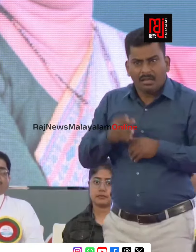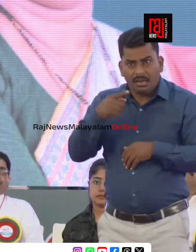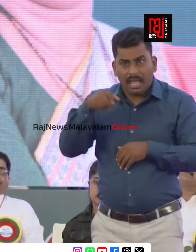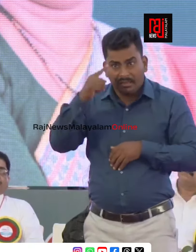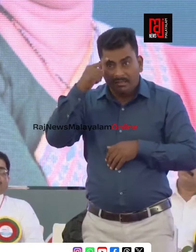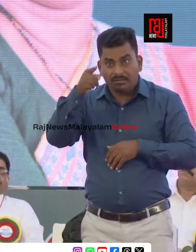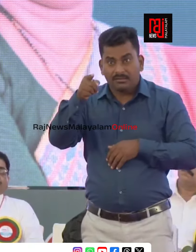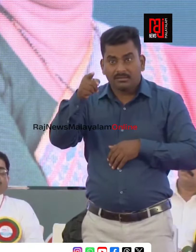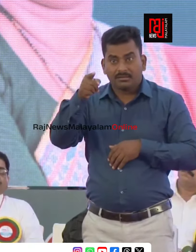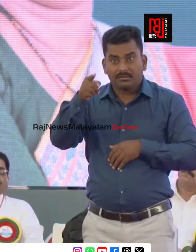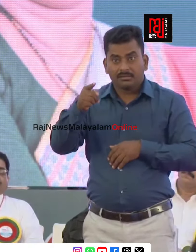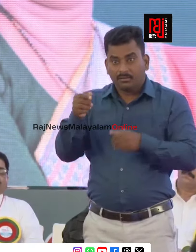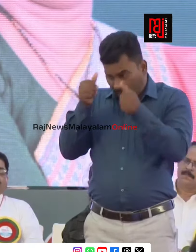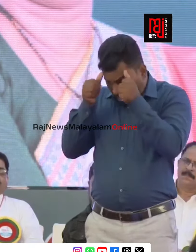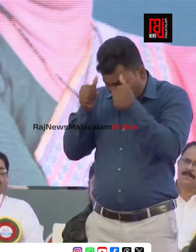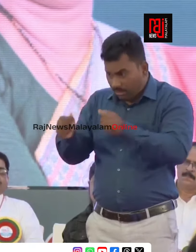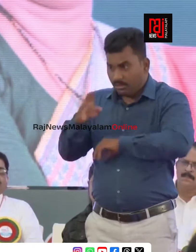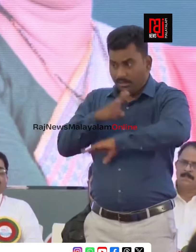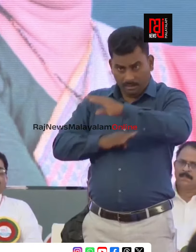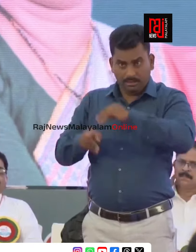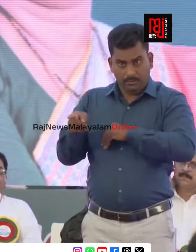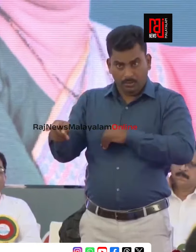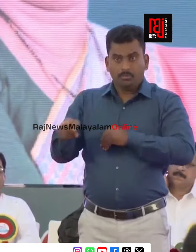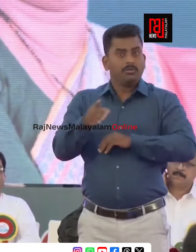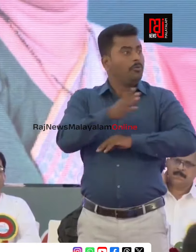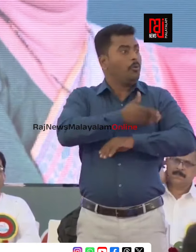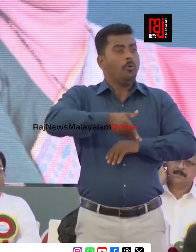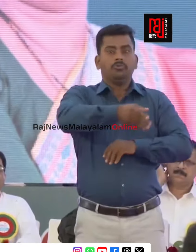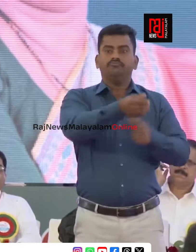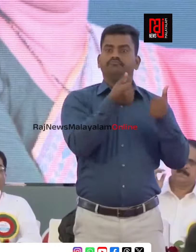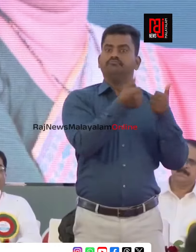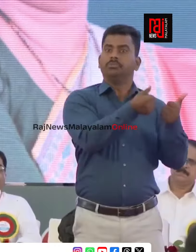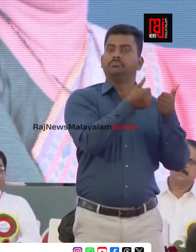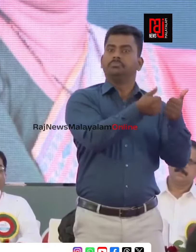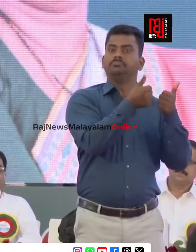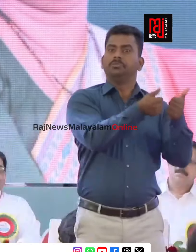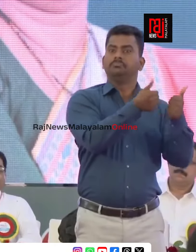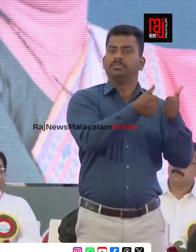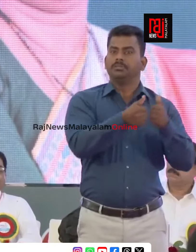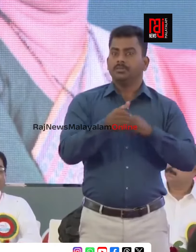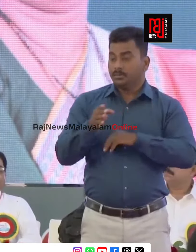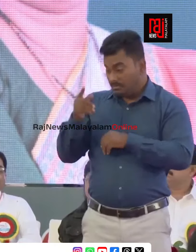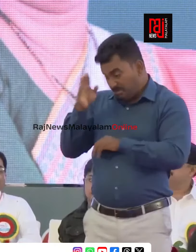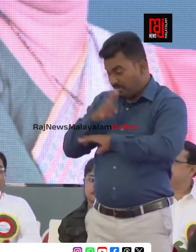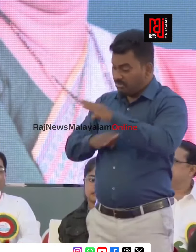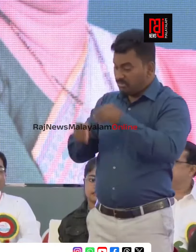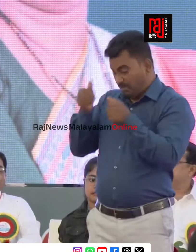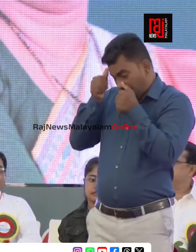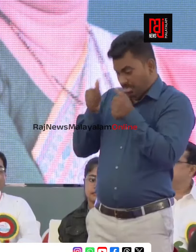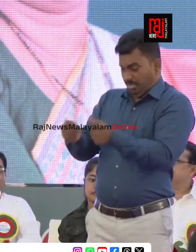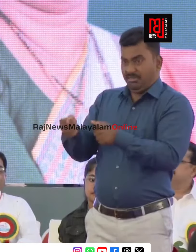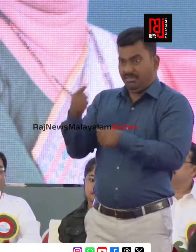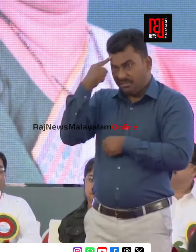സമൂഹത്തിന് അതിൽ ഉത്തരവാദിത്വമില്ലെന്നും വ്യാഖ്യാനിക്കുന്ന